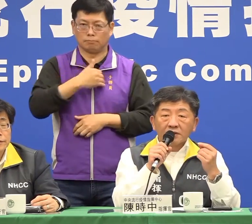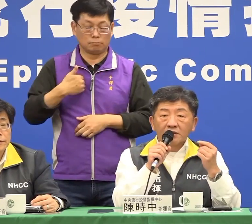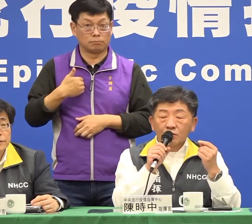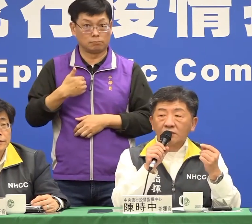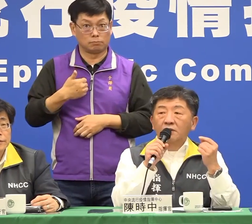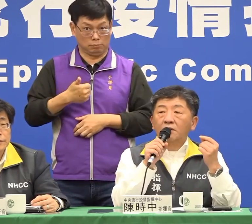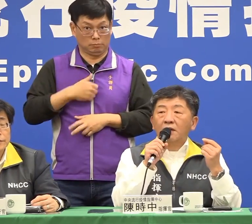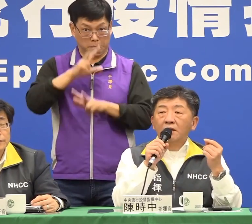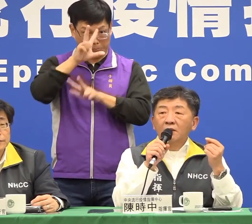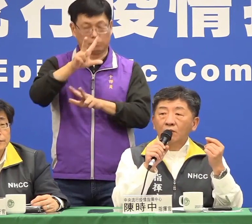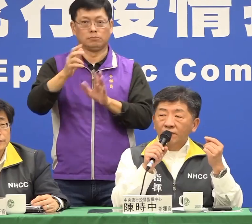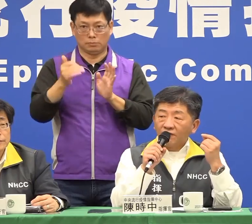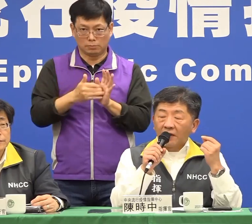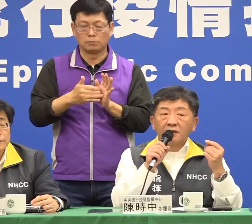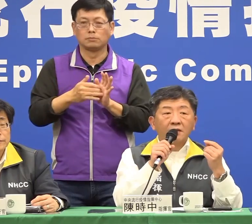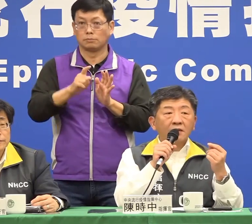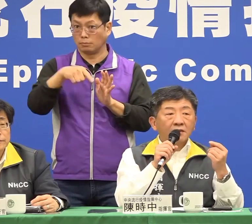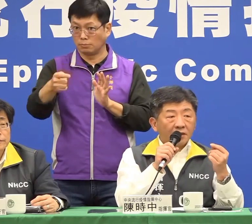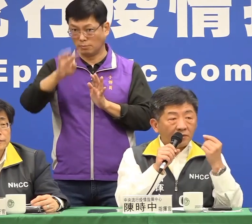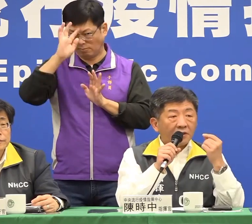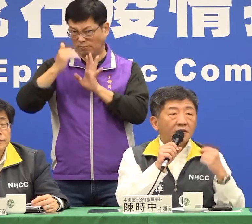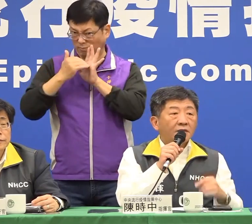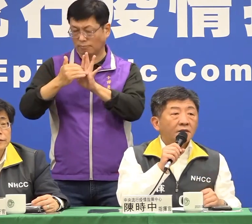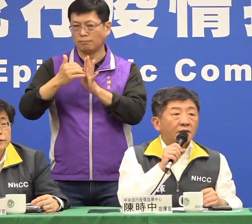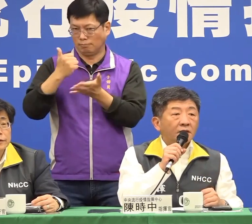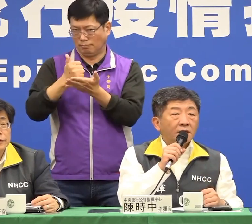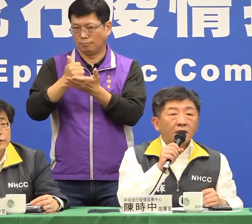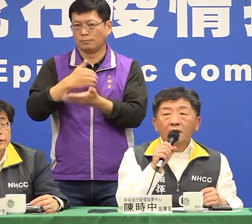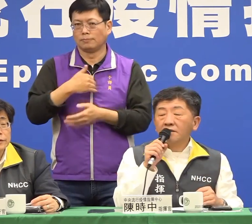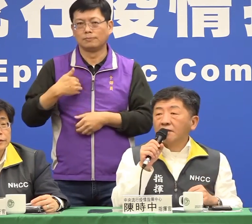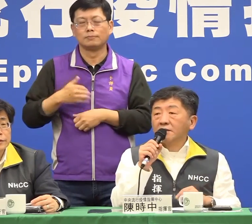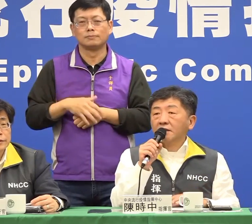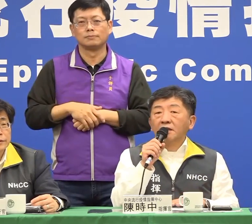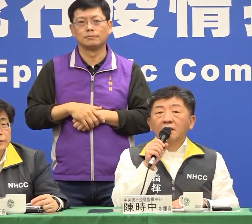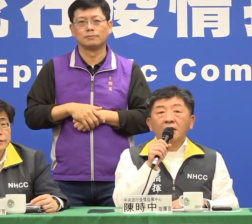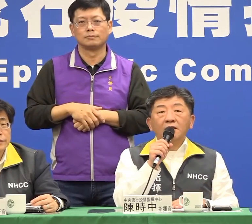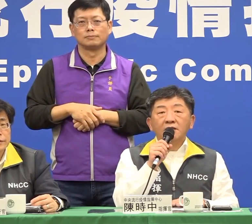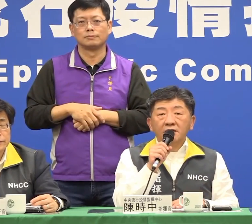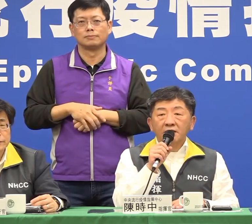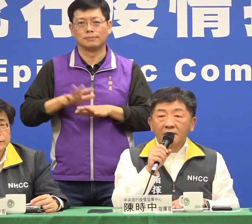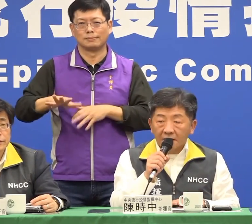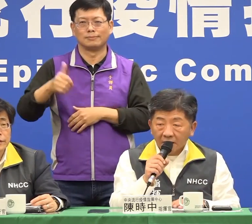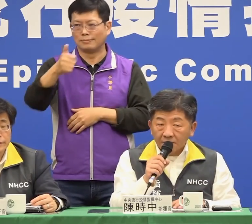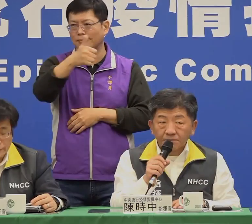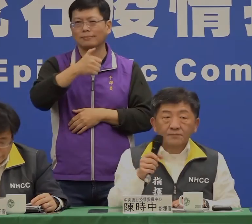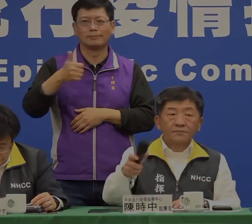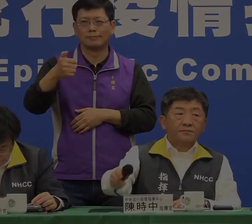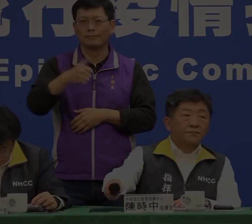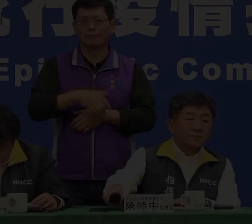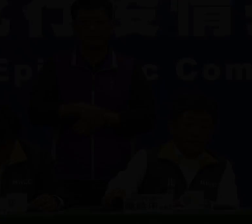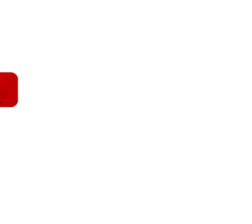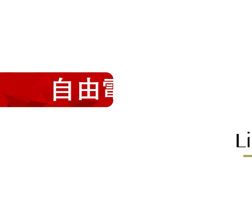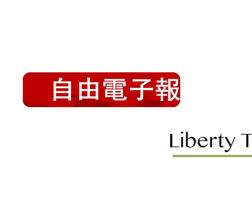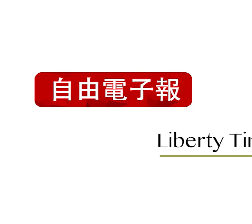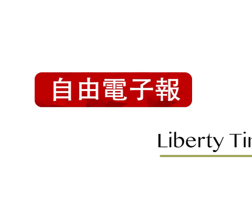有选择说真话，我们防疫才有可能。好，那在这里，好，谢谢，谢谢大家。